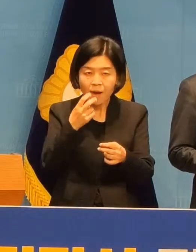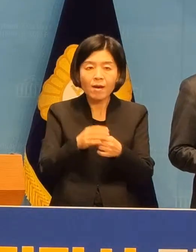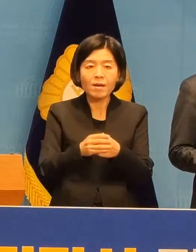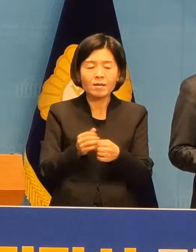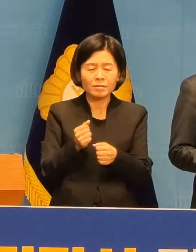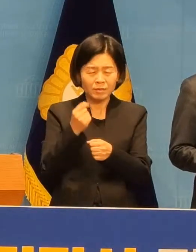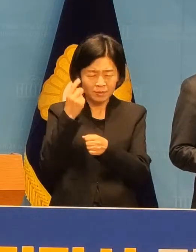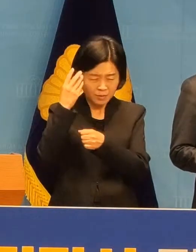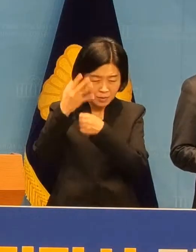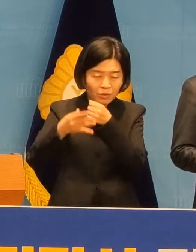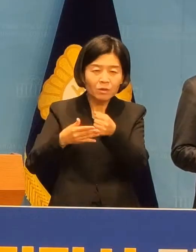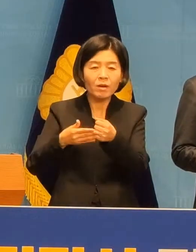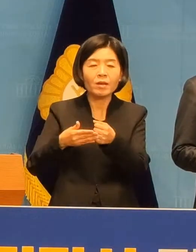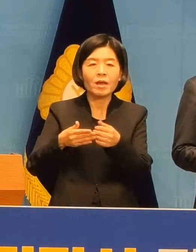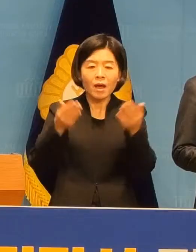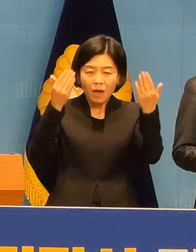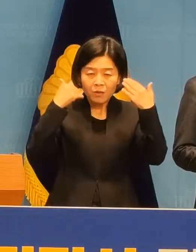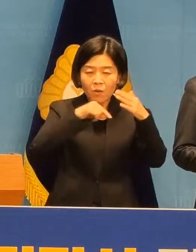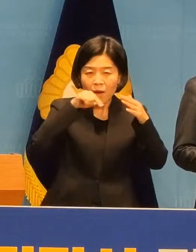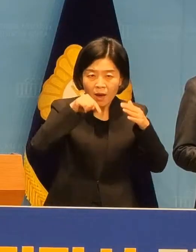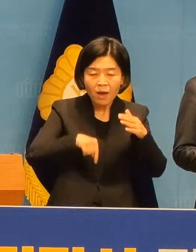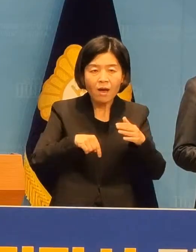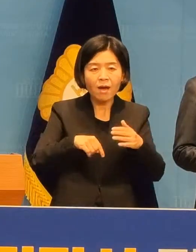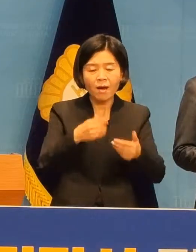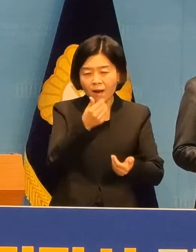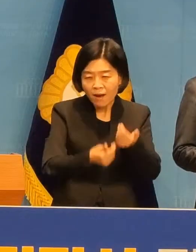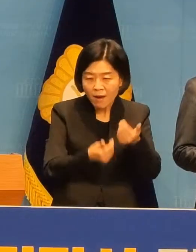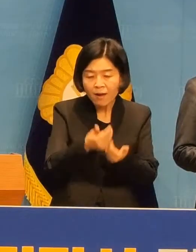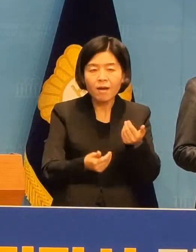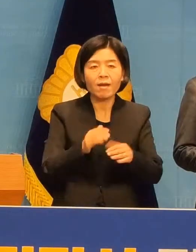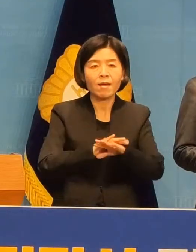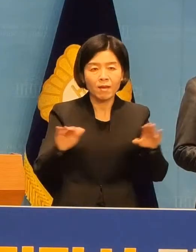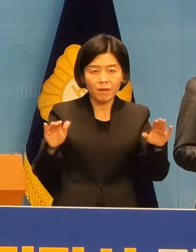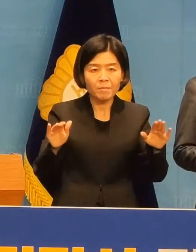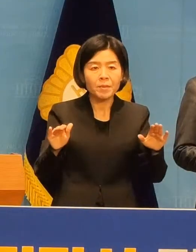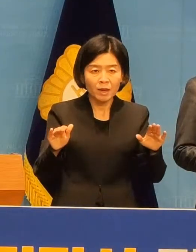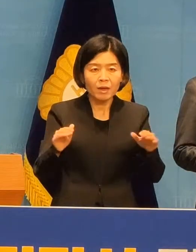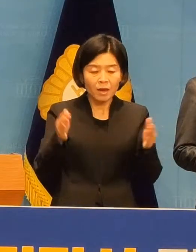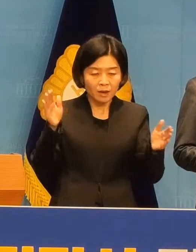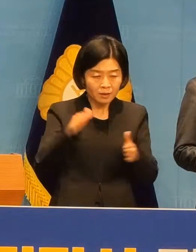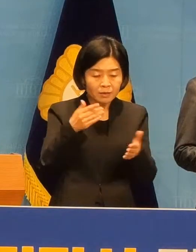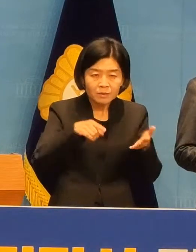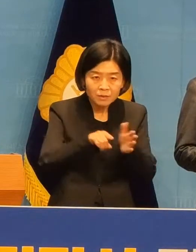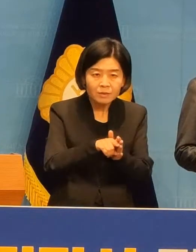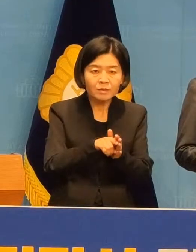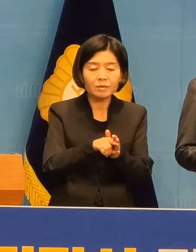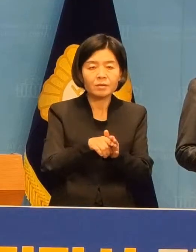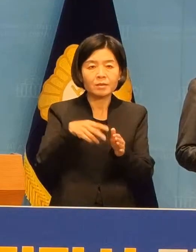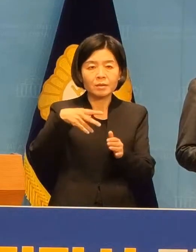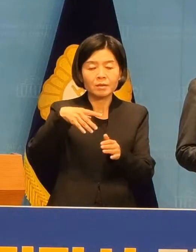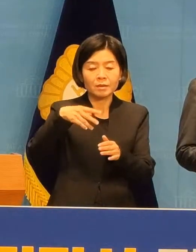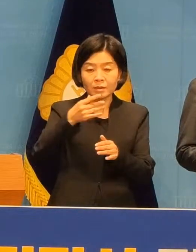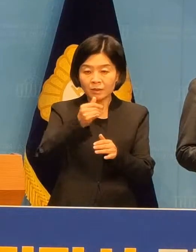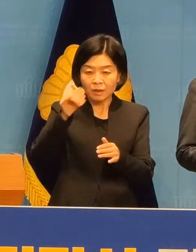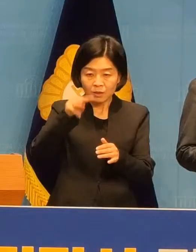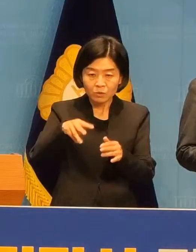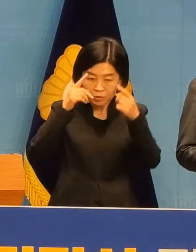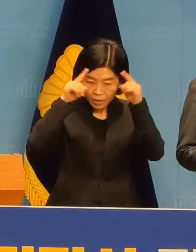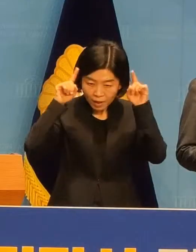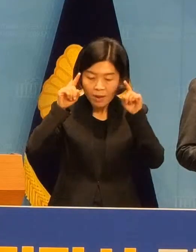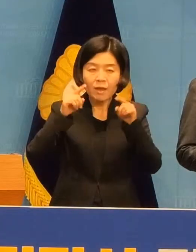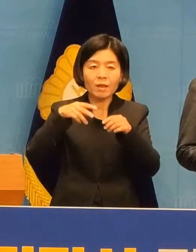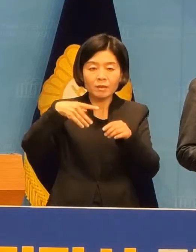수년간 지속되고 있는 학교 내외의 갈등을 매듭짓고 학생을 위해 세종대를 정상화시키기